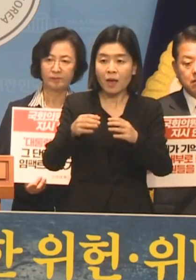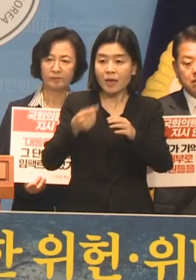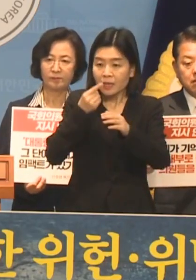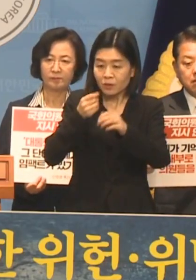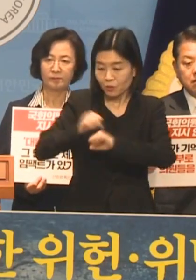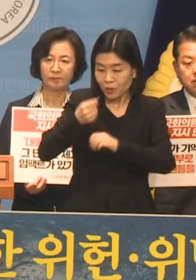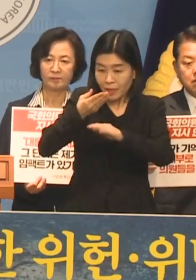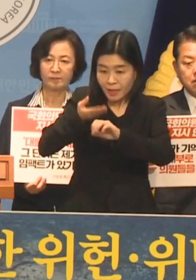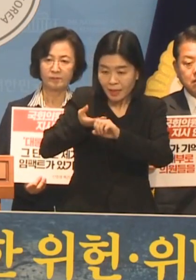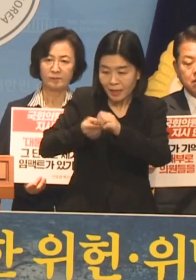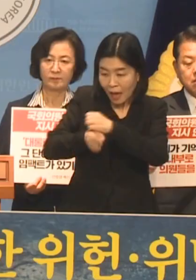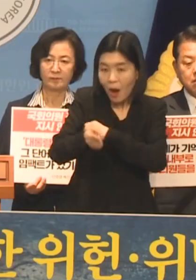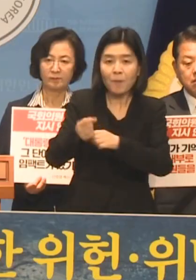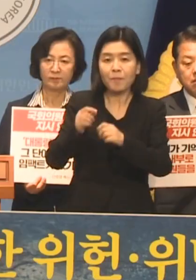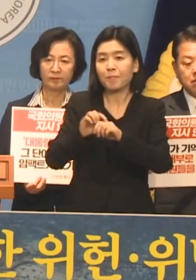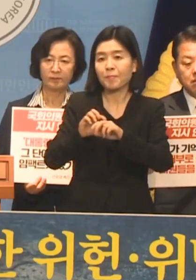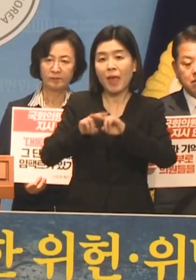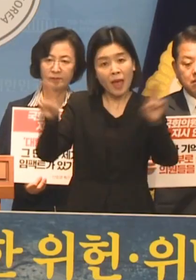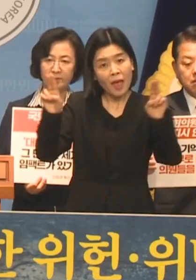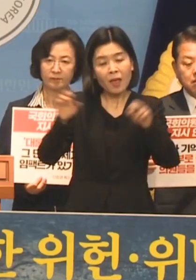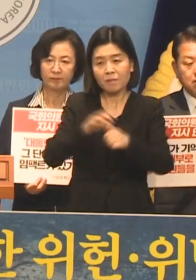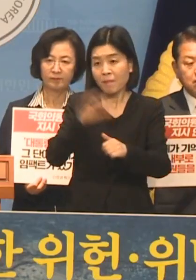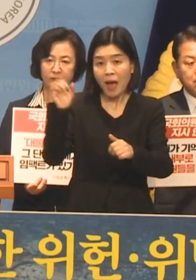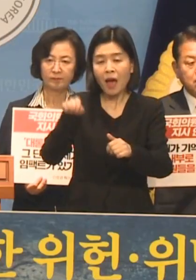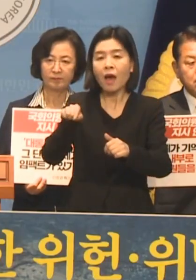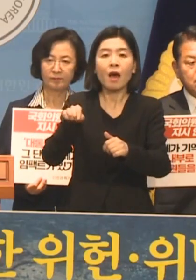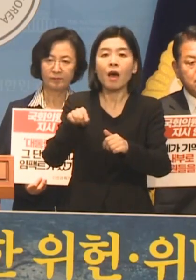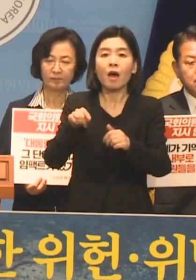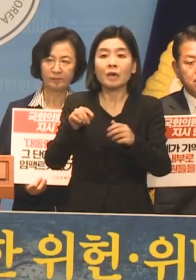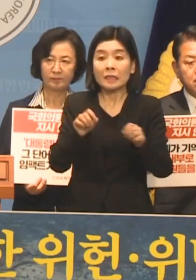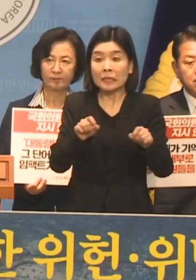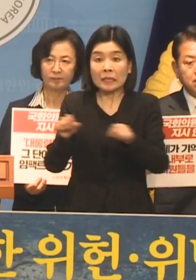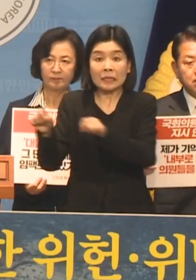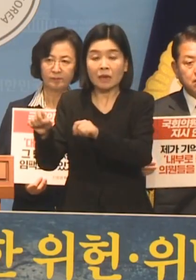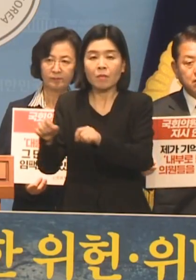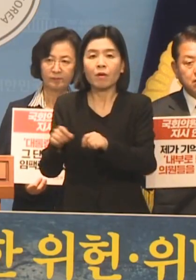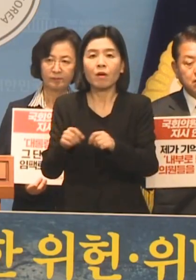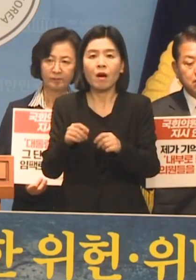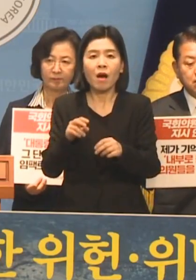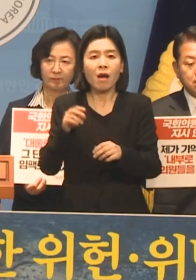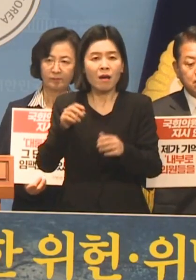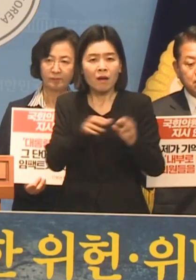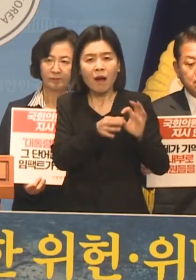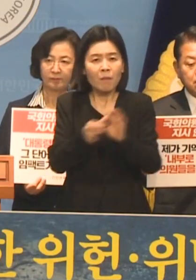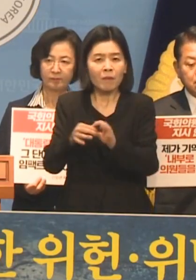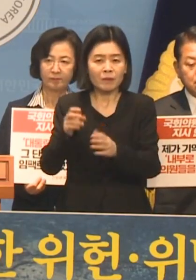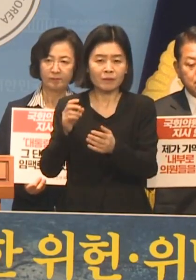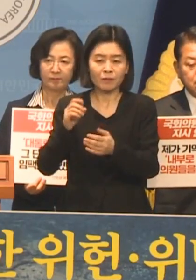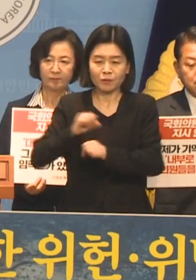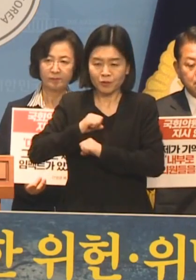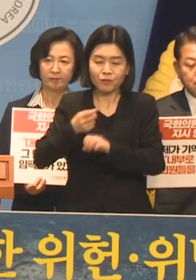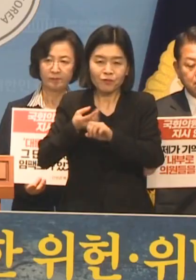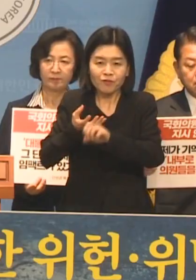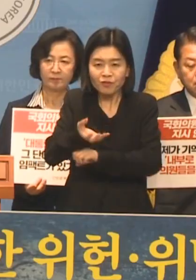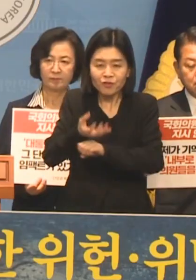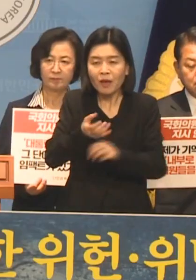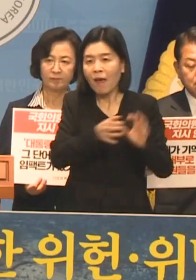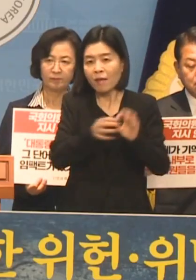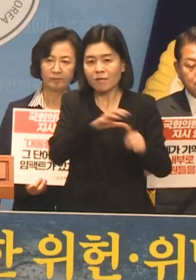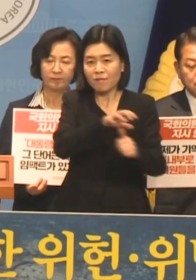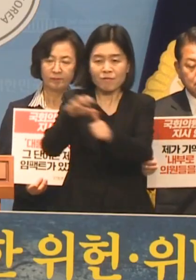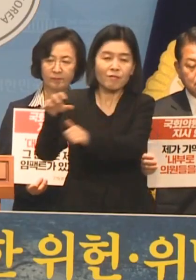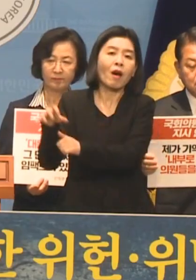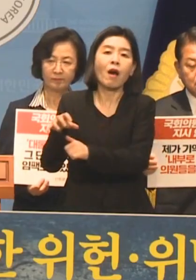아닌 전체가 단전됐다면 비상계엄이 유지됐을 거라는 점에서 큰 충격을